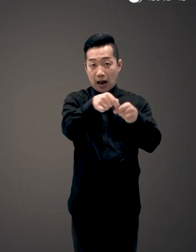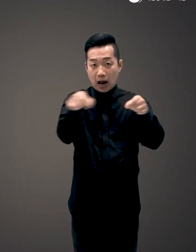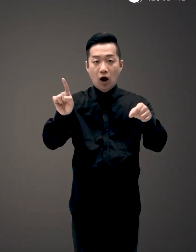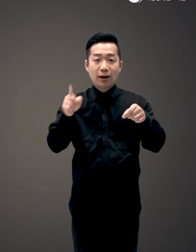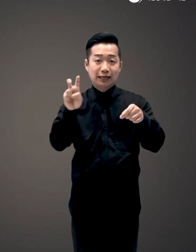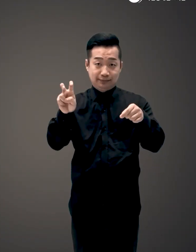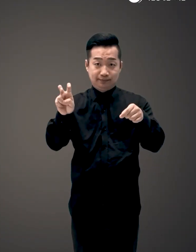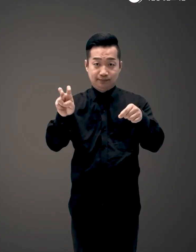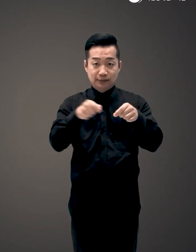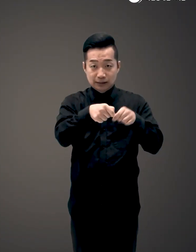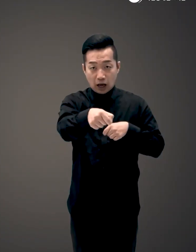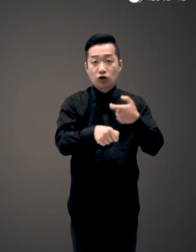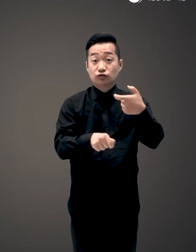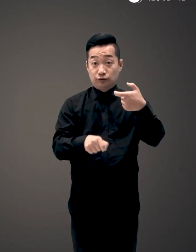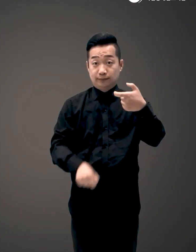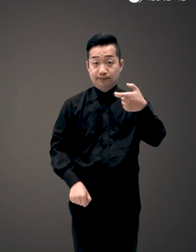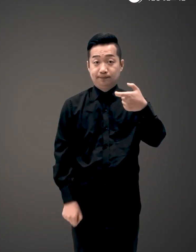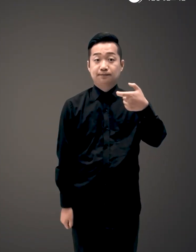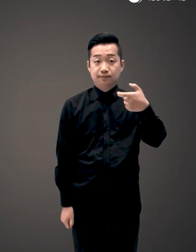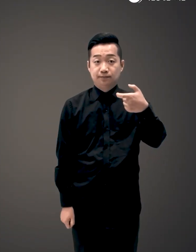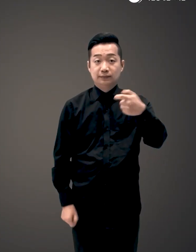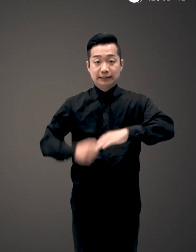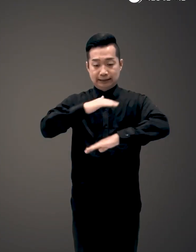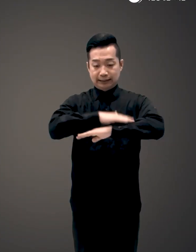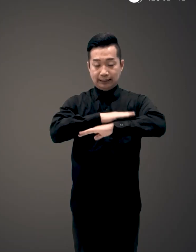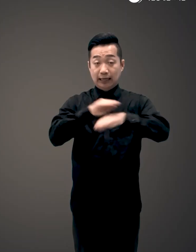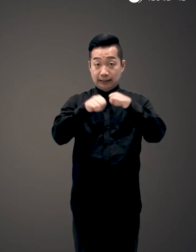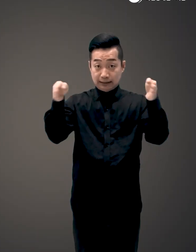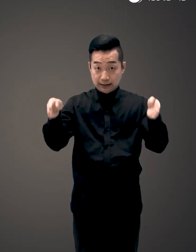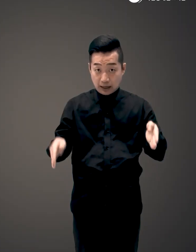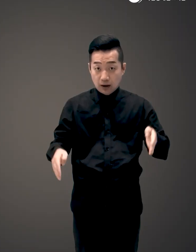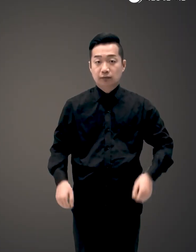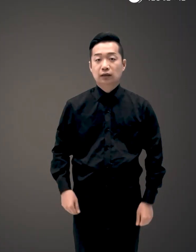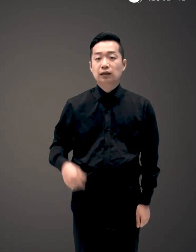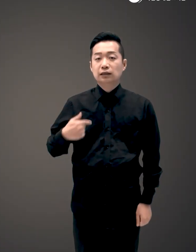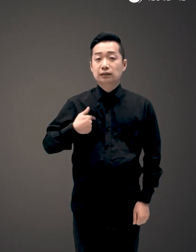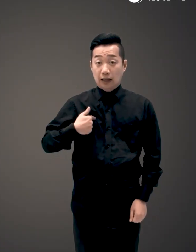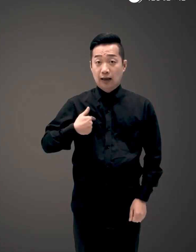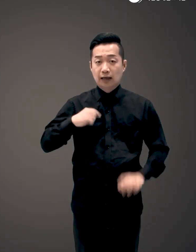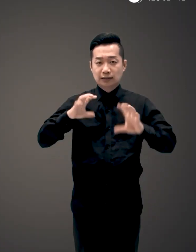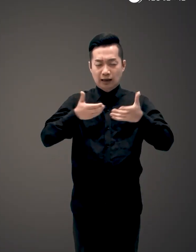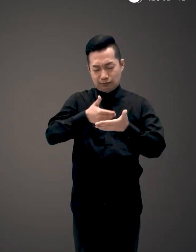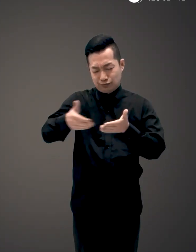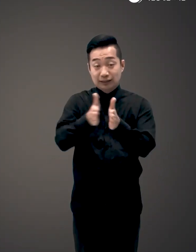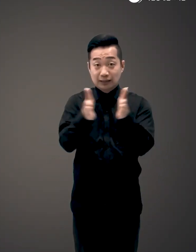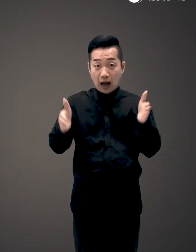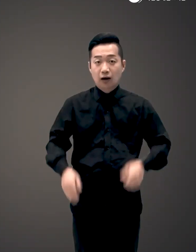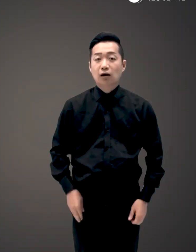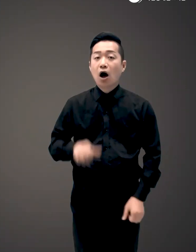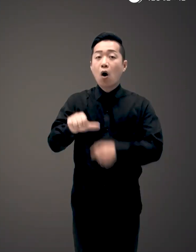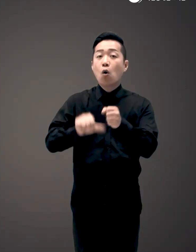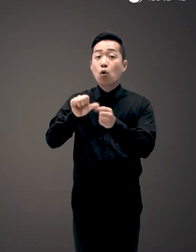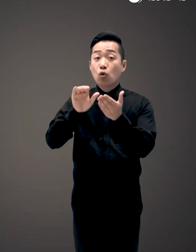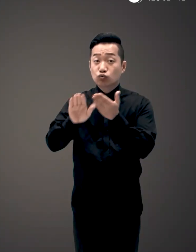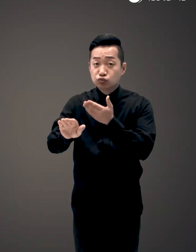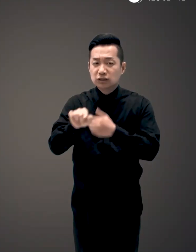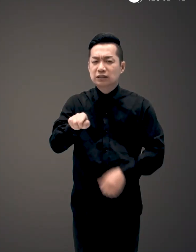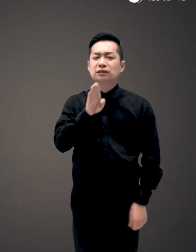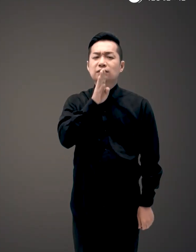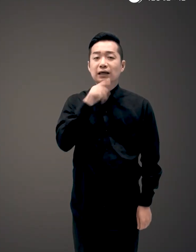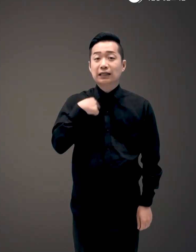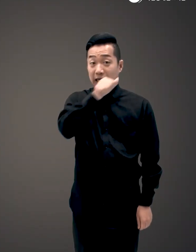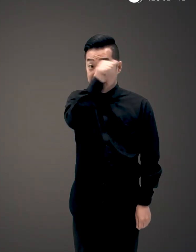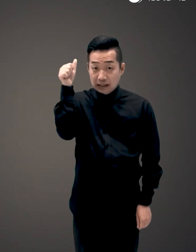가로 120cm, 세로 60cm짜리 책상 위에서 드로우 앤드류의 세계를 그려나가기 시작했다. 그리고 5년이 흘렀다.